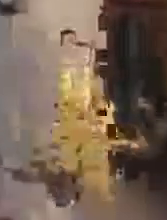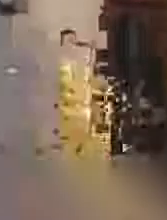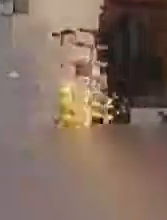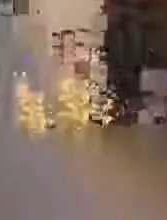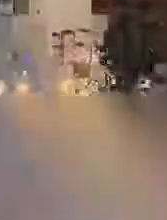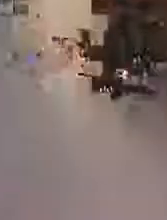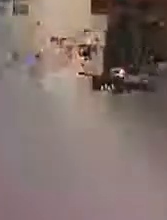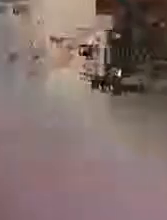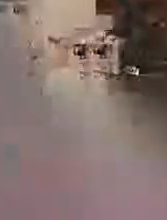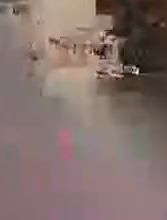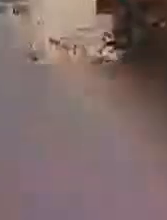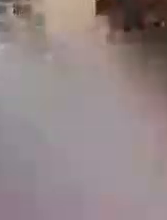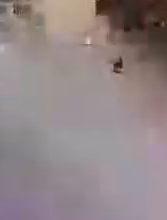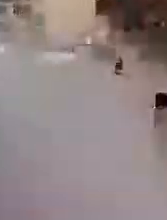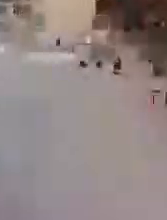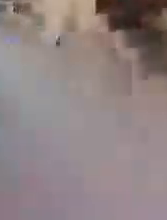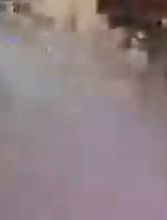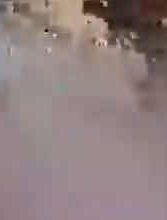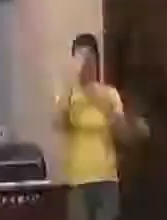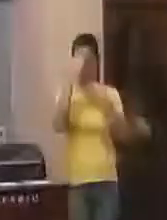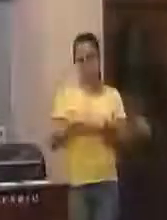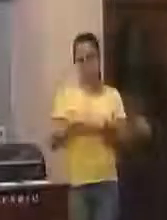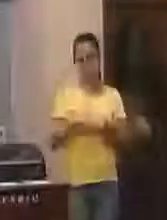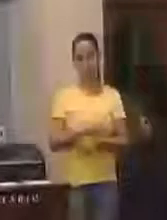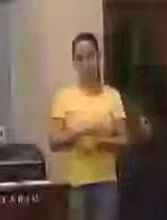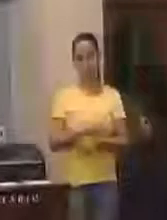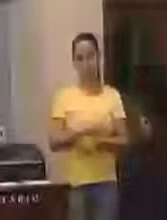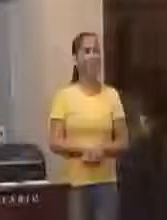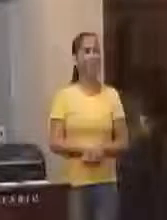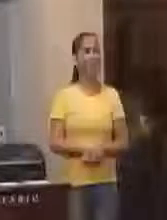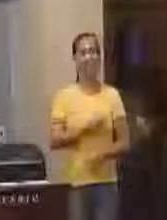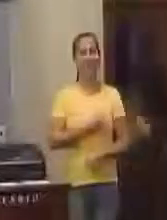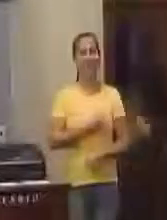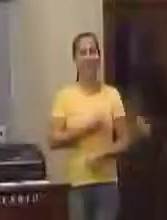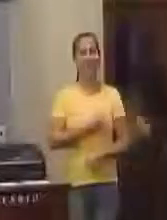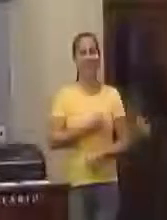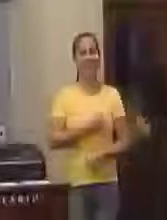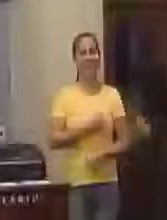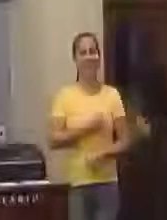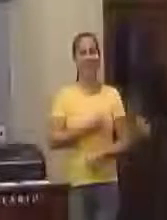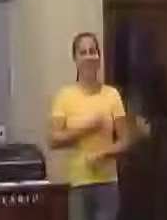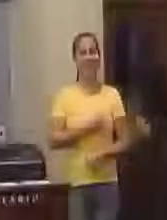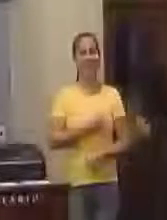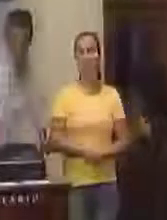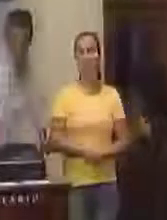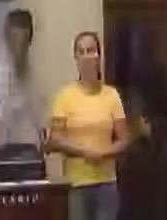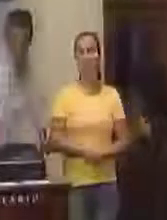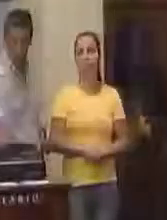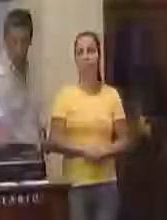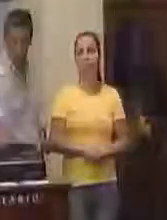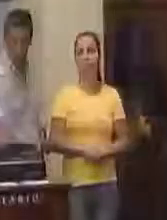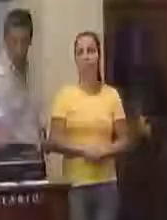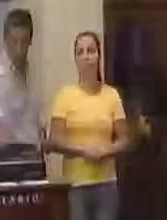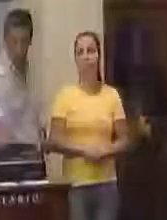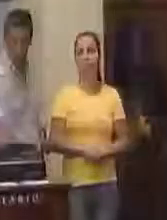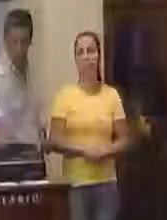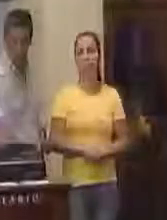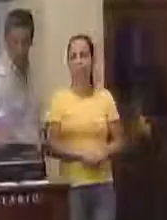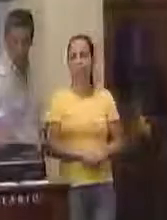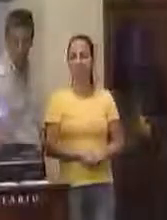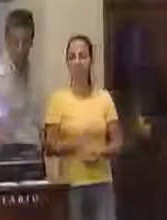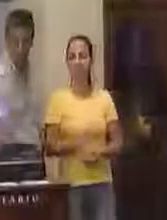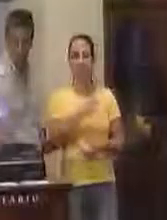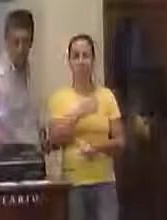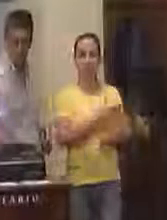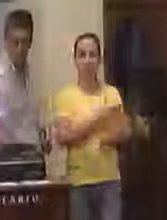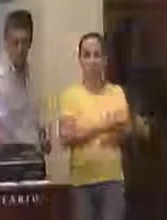Fazer alguma pergunta? Obrigado, secretária. Prazer novamente recebê-la aqui. E como é de praxe